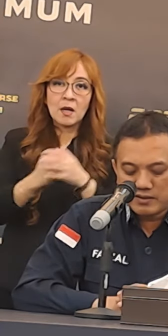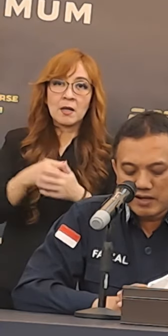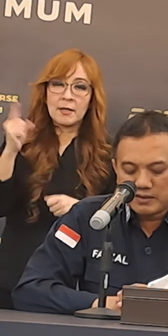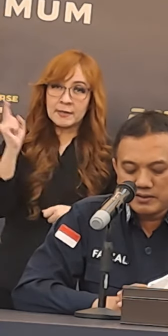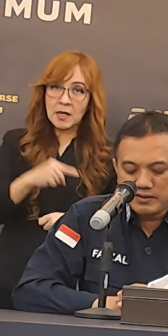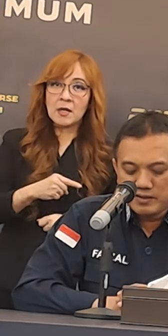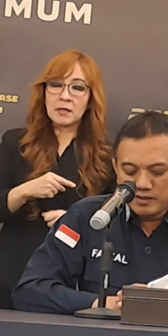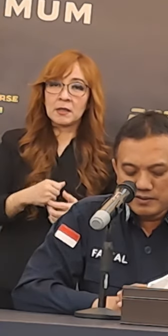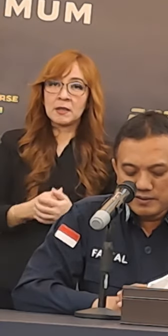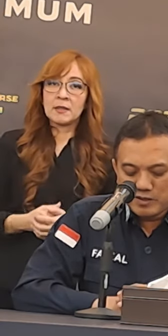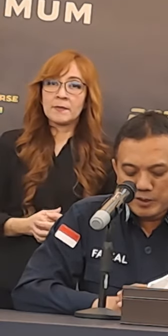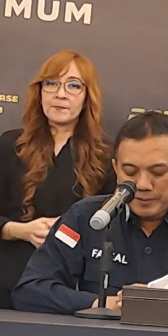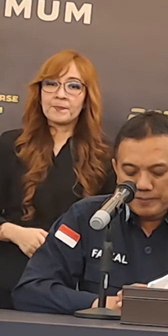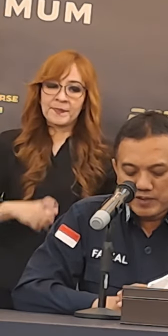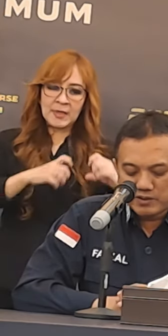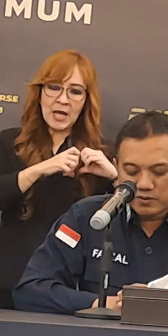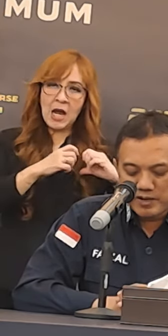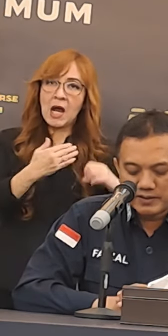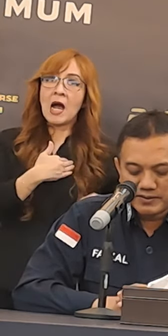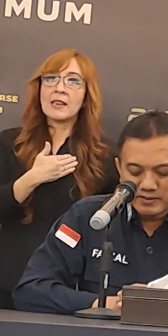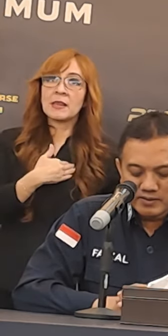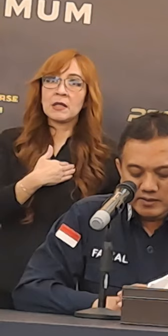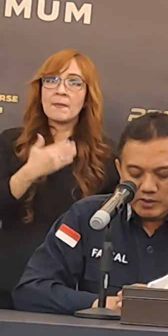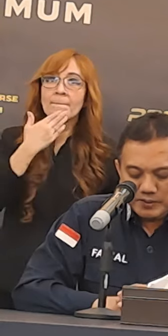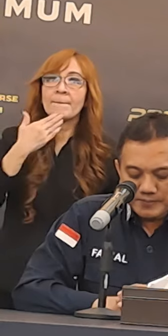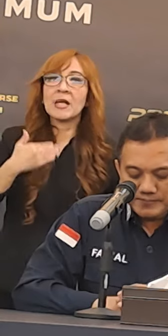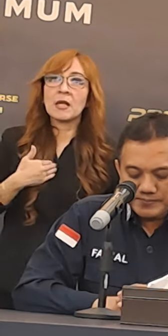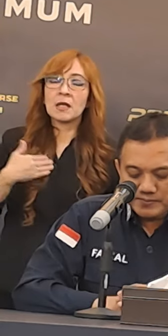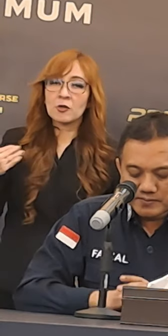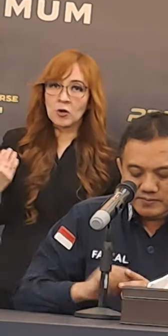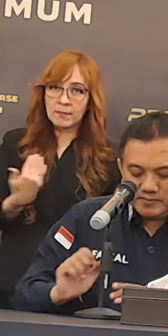organ hati milik korban.